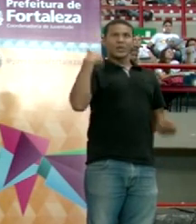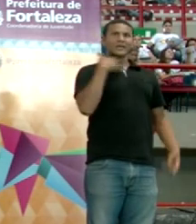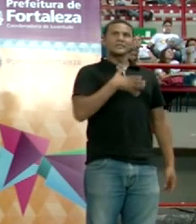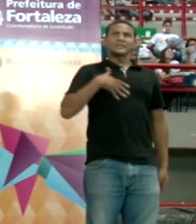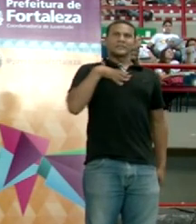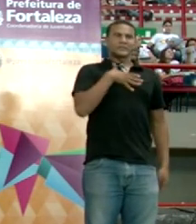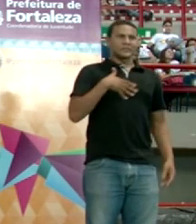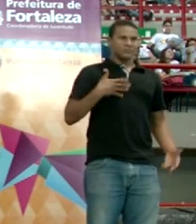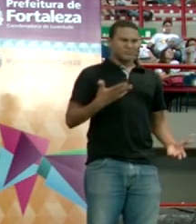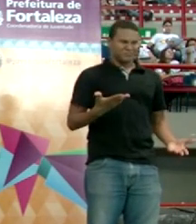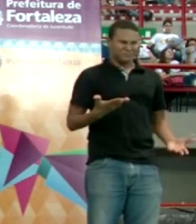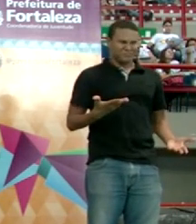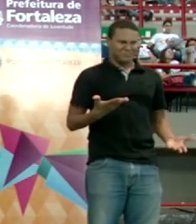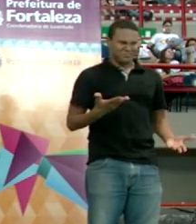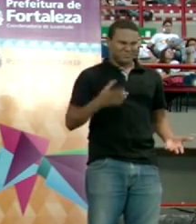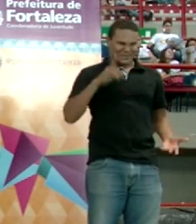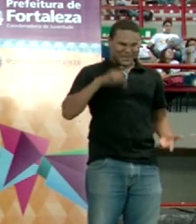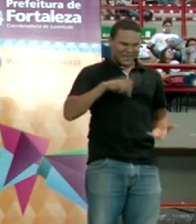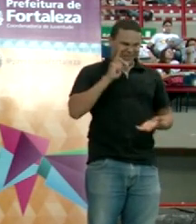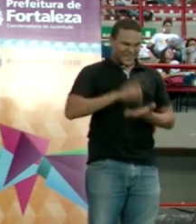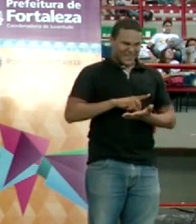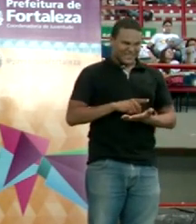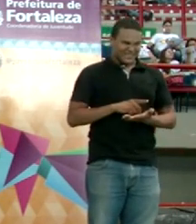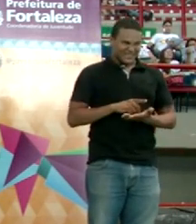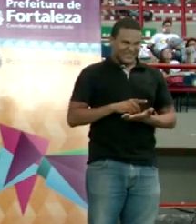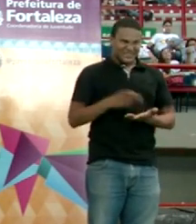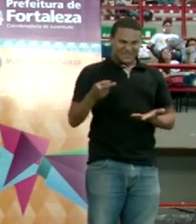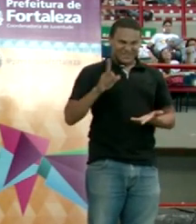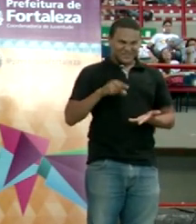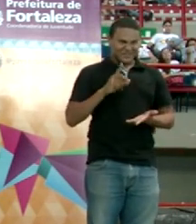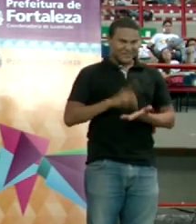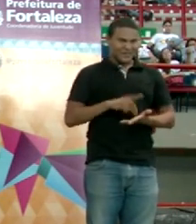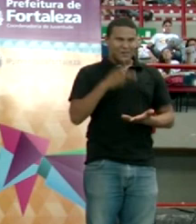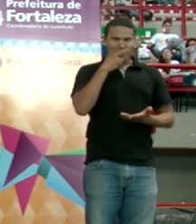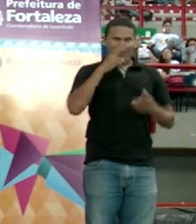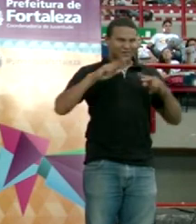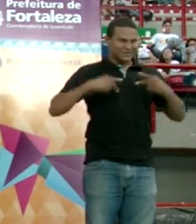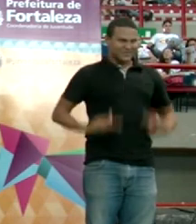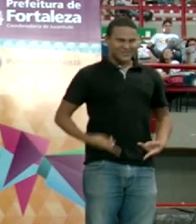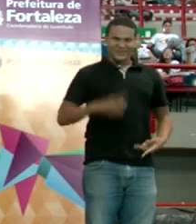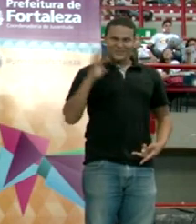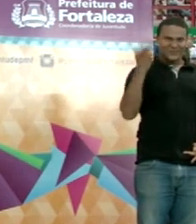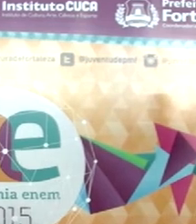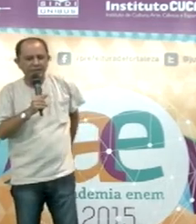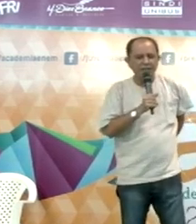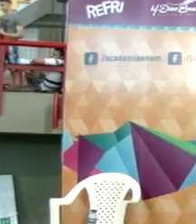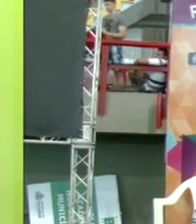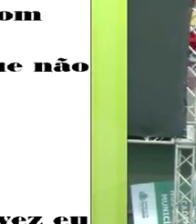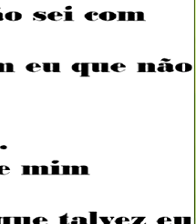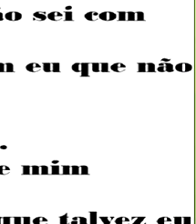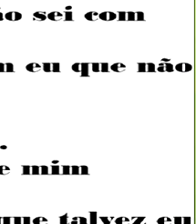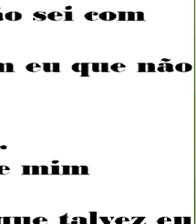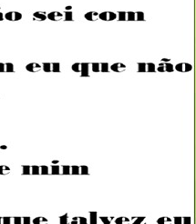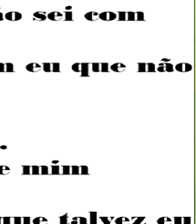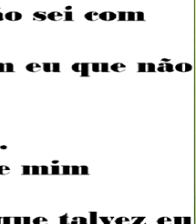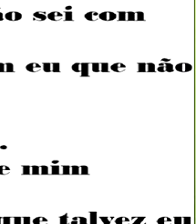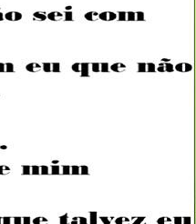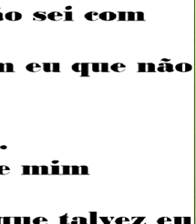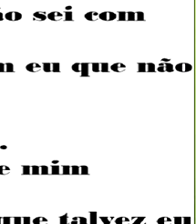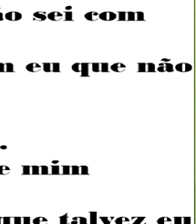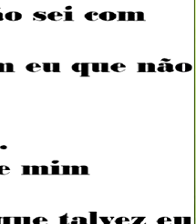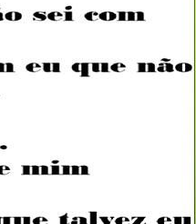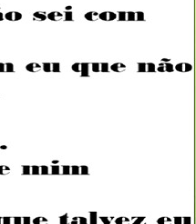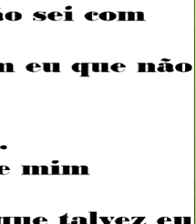feliz. Ou seja, ninguém é humano, né? Ninguém ali é humano, uma coisa terrível. Mas vamos ver aqui outro